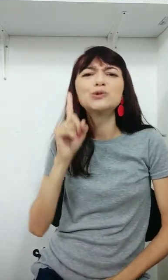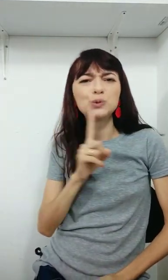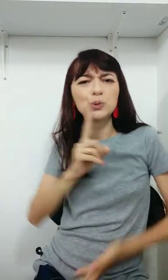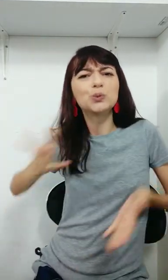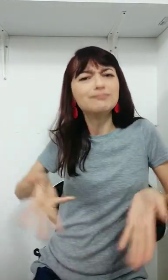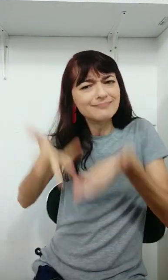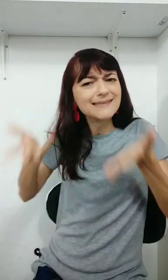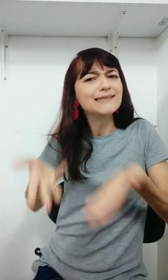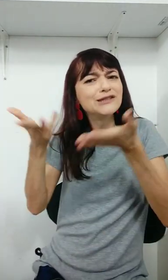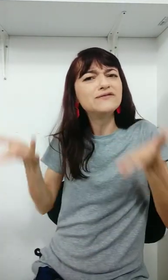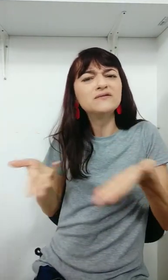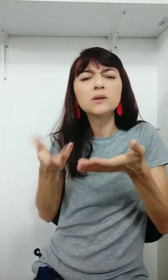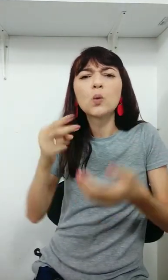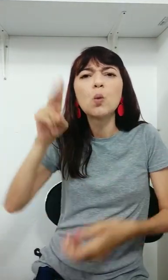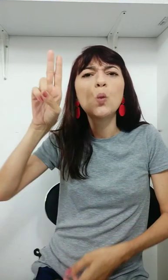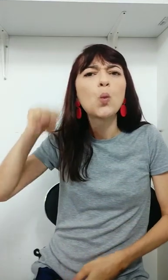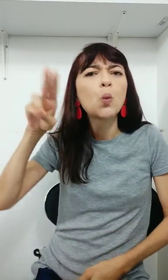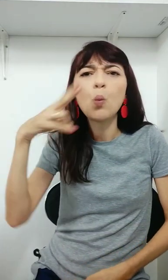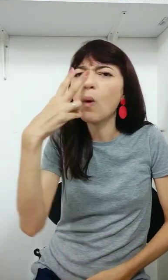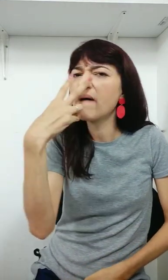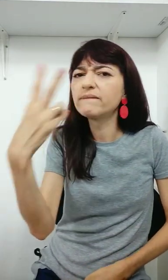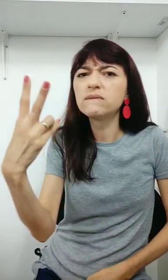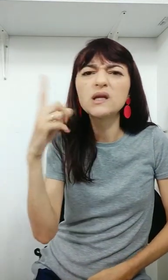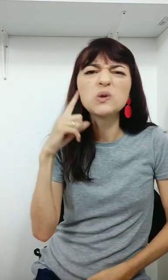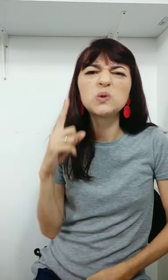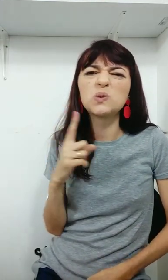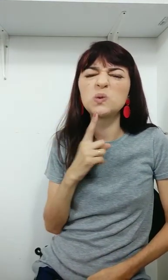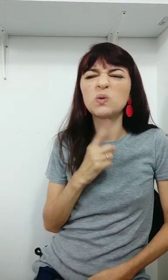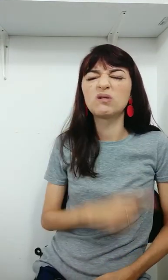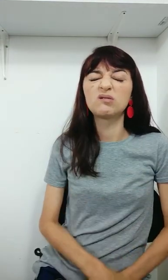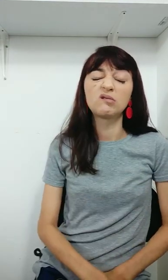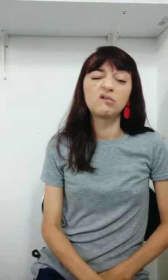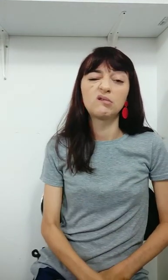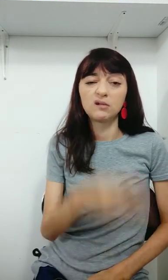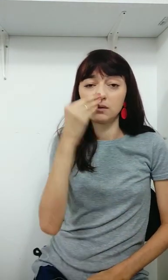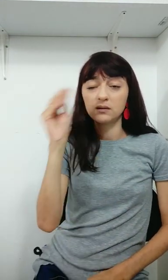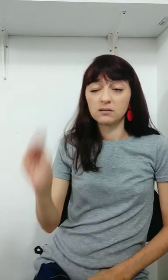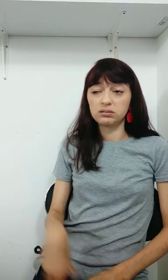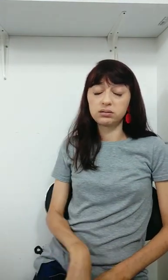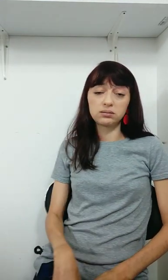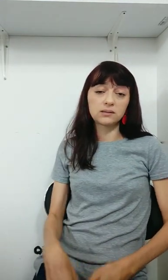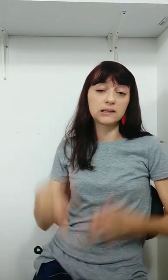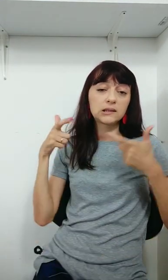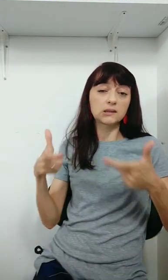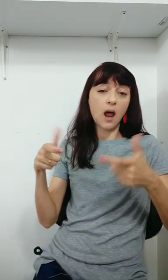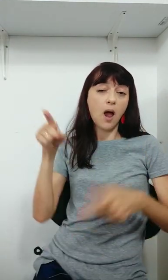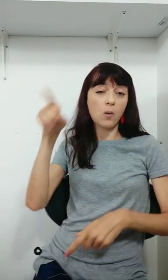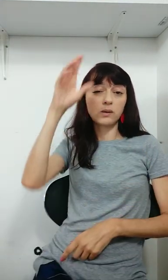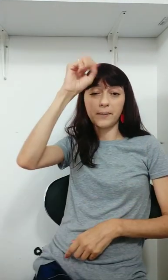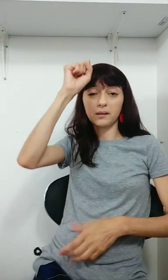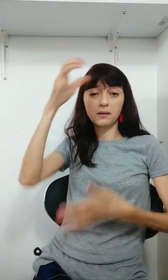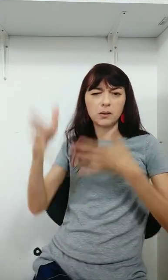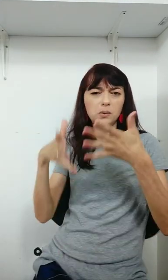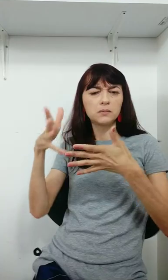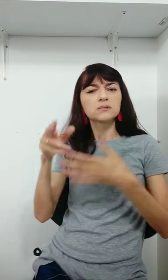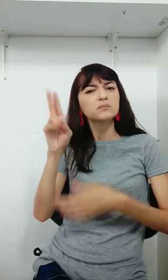fácil, né? E os surdos, sim, eles incentivam. Eu nunca vi, tá, gente? Eu nunca vi um surdo falando assim, af, né, que saco, né? Lá